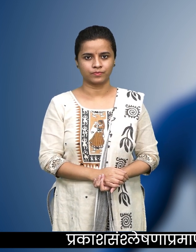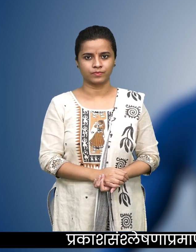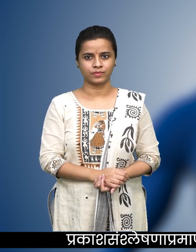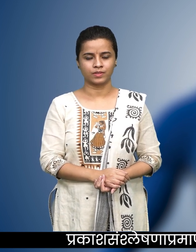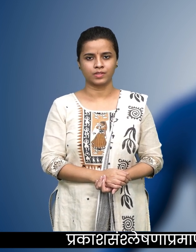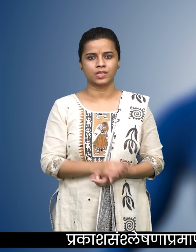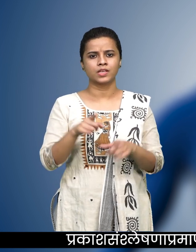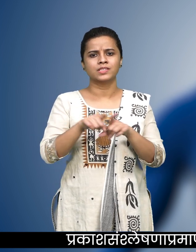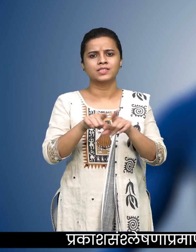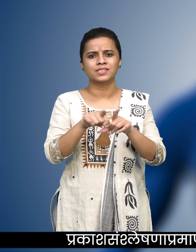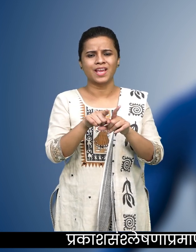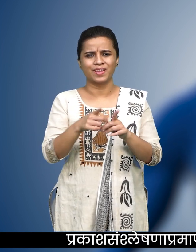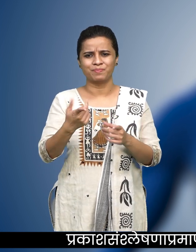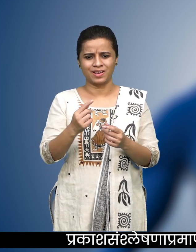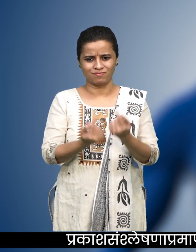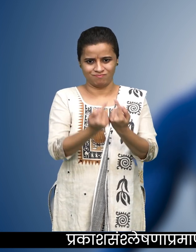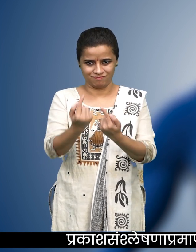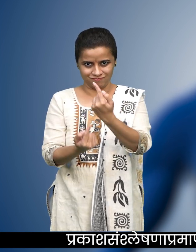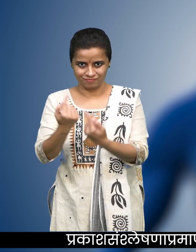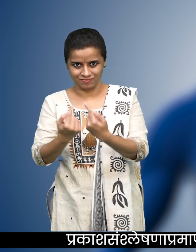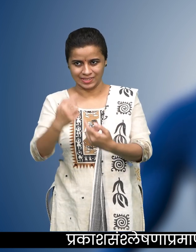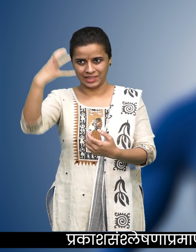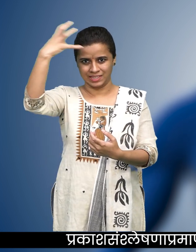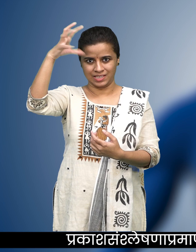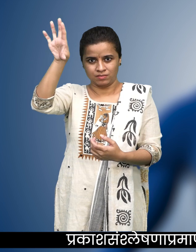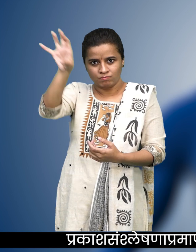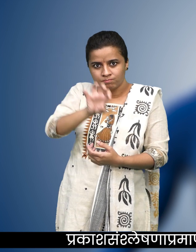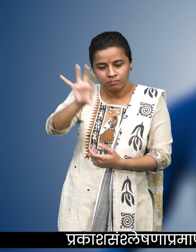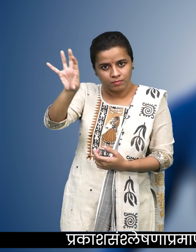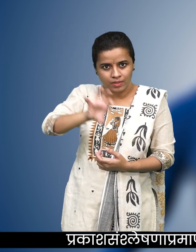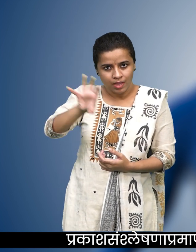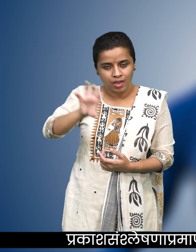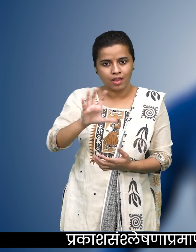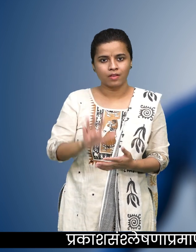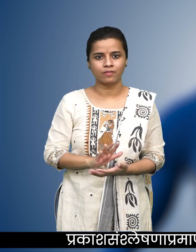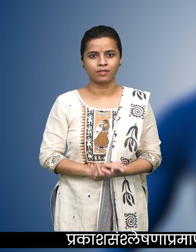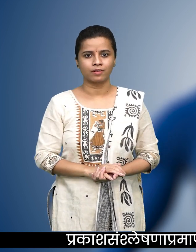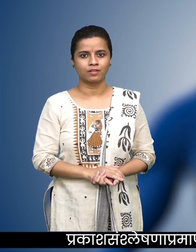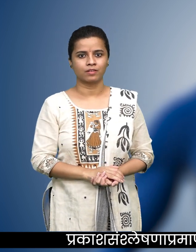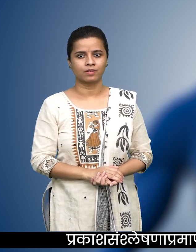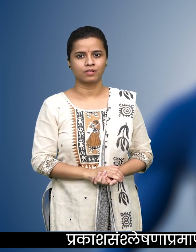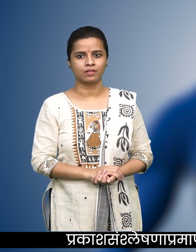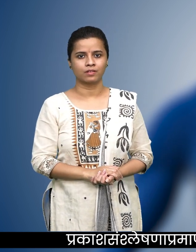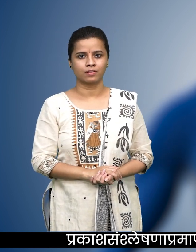प्रकाश संश्लेषणाप्रमाणे श्वासोच्छ्वास ही देखील एक रासायनिक प्रतिक्रिया आहे.